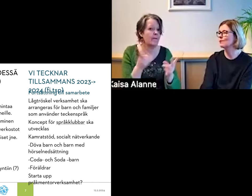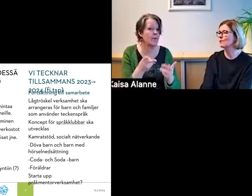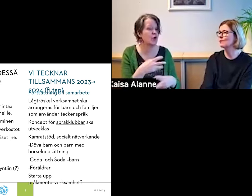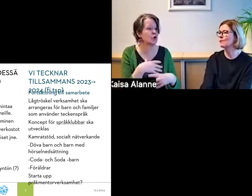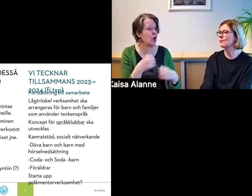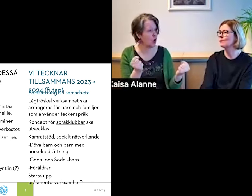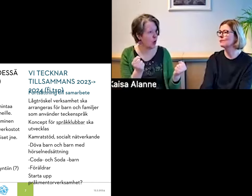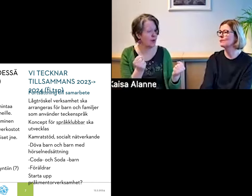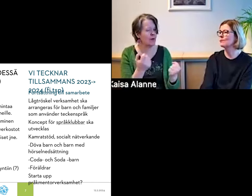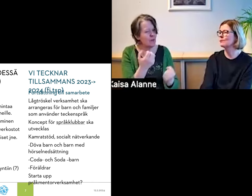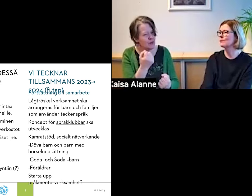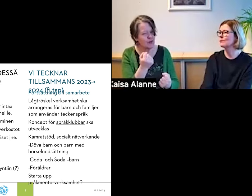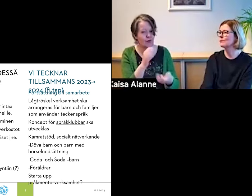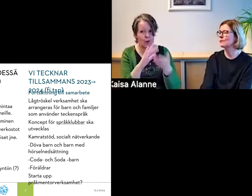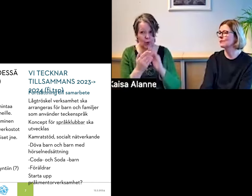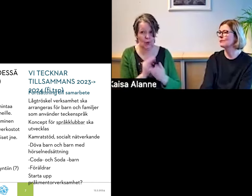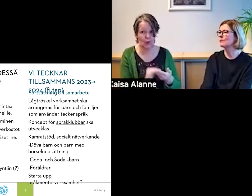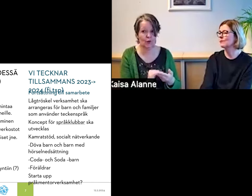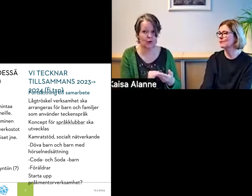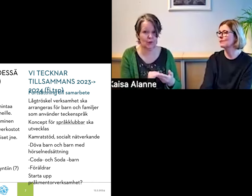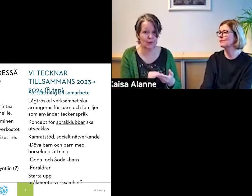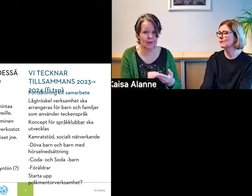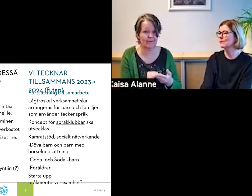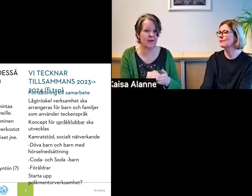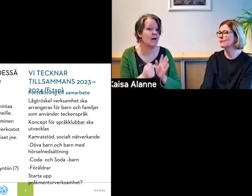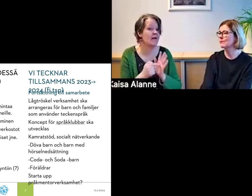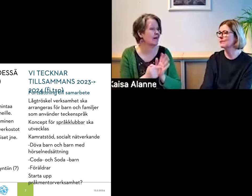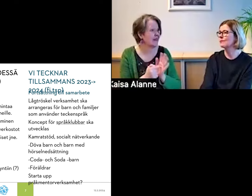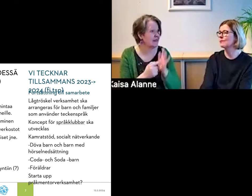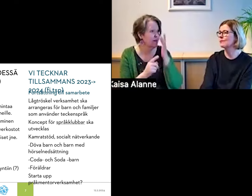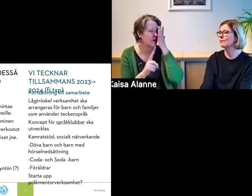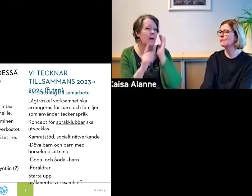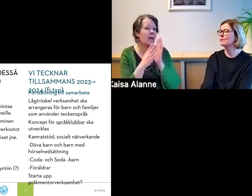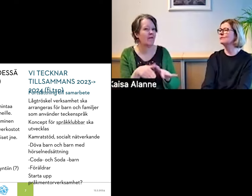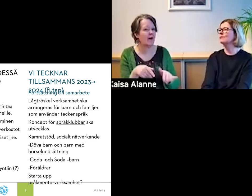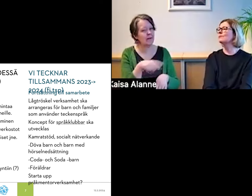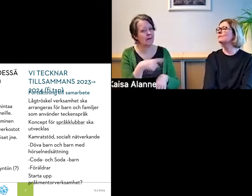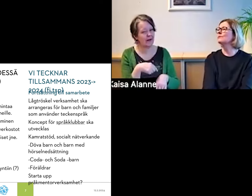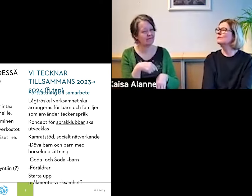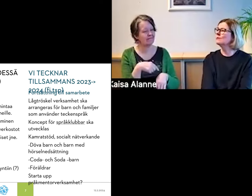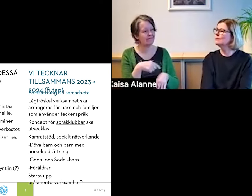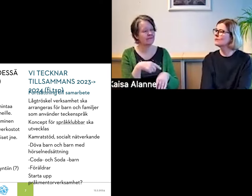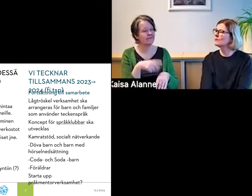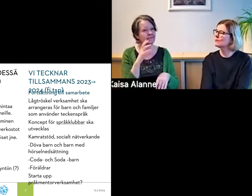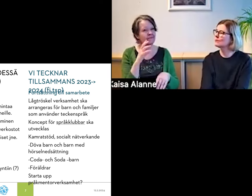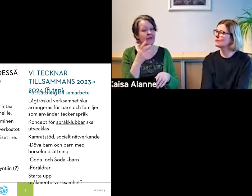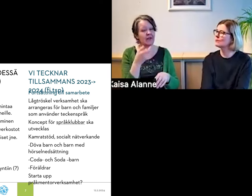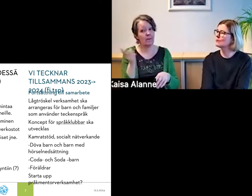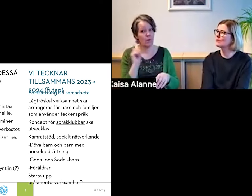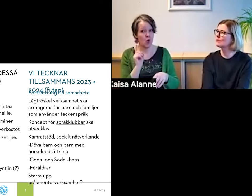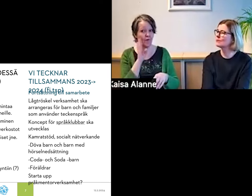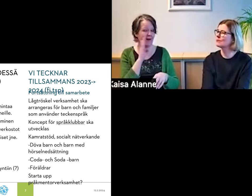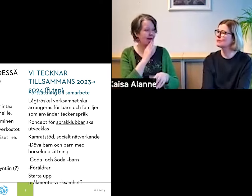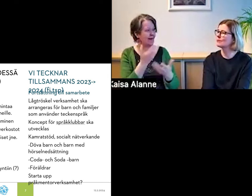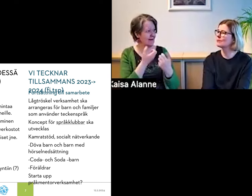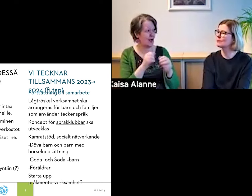että kun perheet saisivat enemmän ja ihmiset ylipäänsä tietoa ja rohkaistuisivat sitä kautta niin kuin tapaamaan toisiaan.